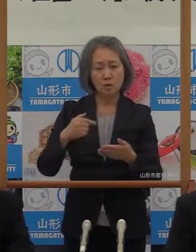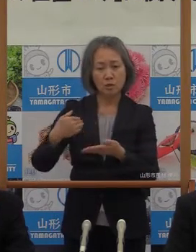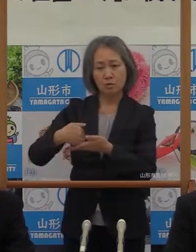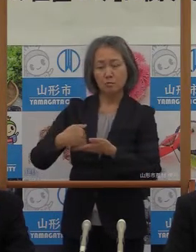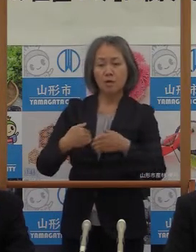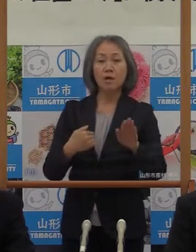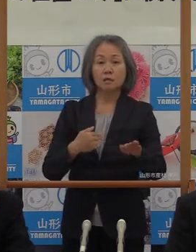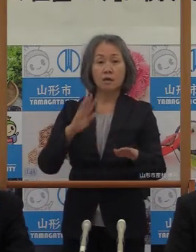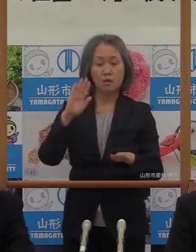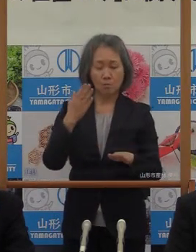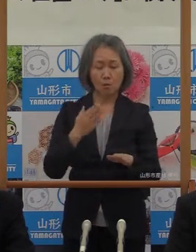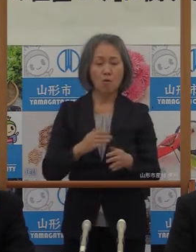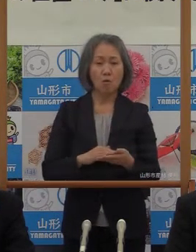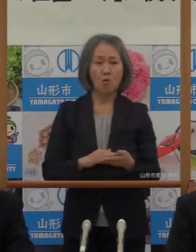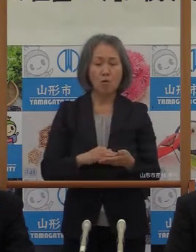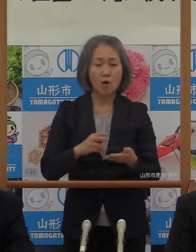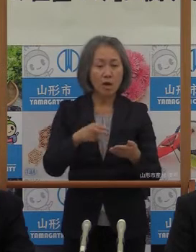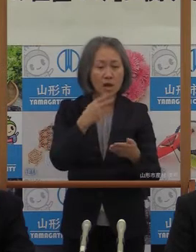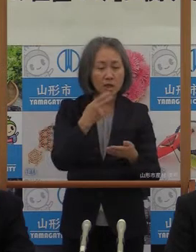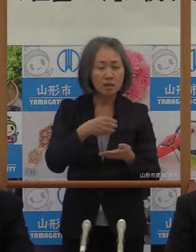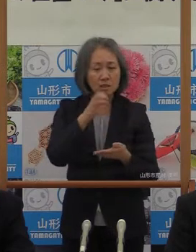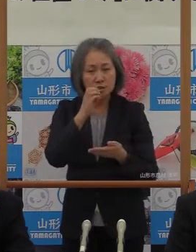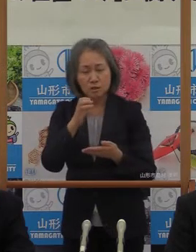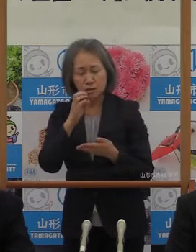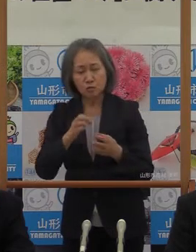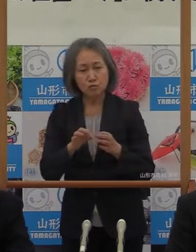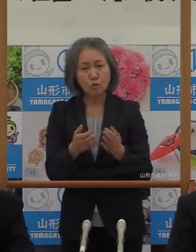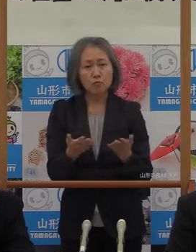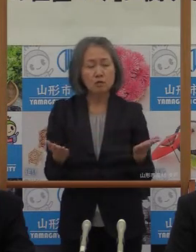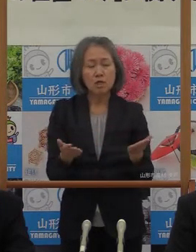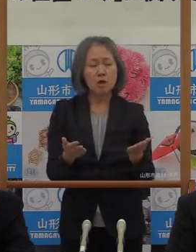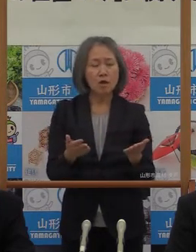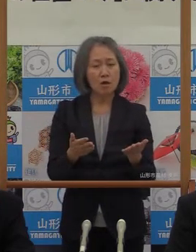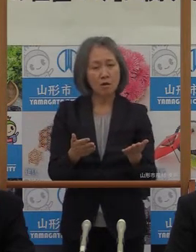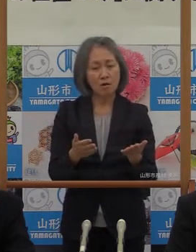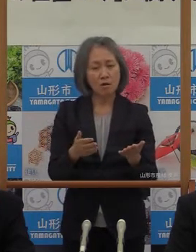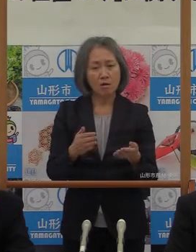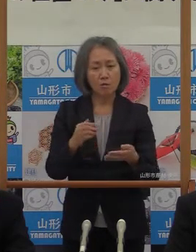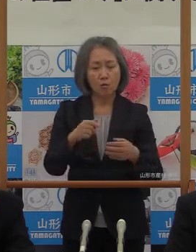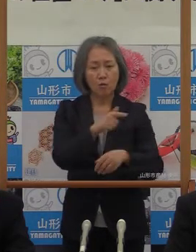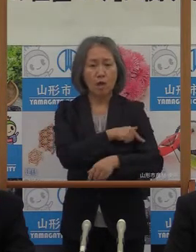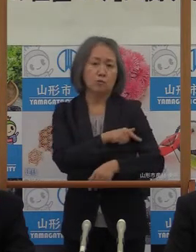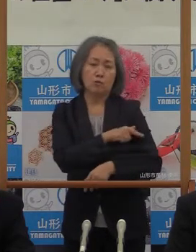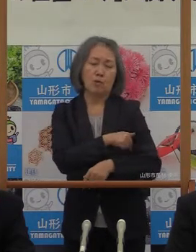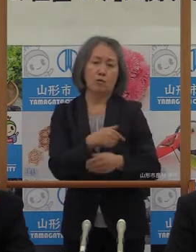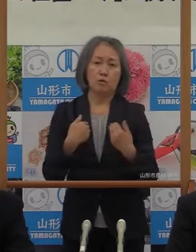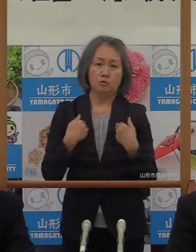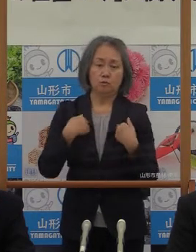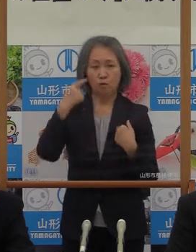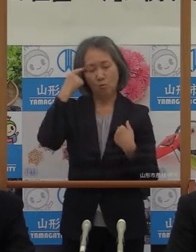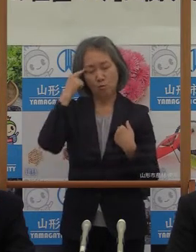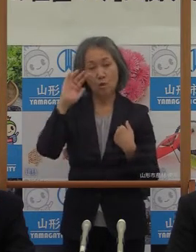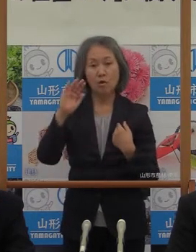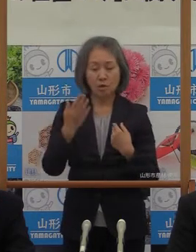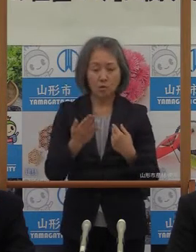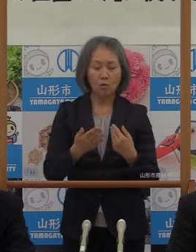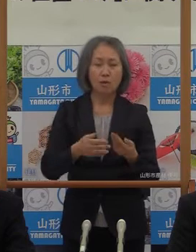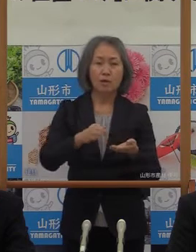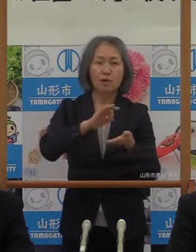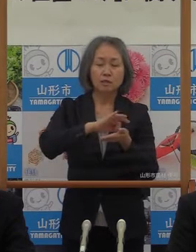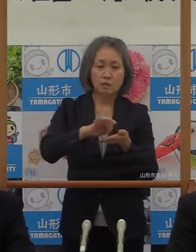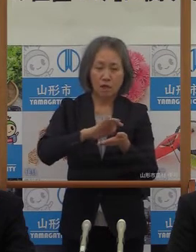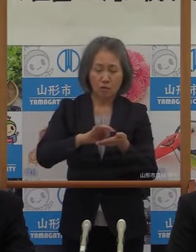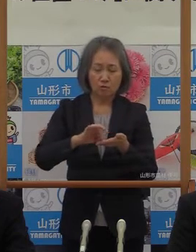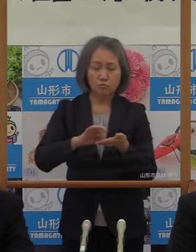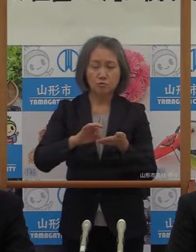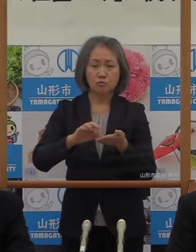ものが欠かせなくなってくるのかなと思います。なのでその利活用というところで、その建物を生かし